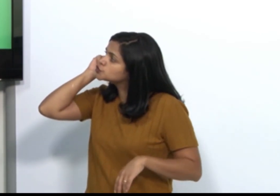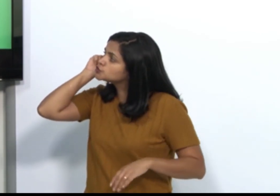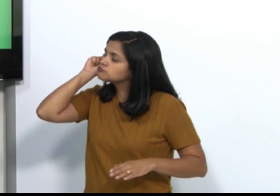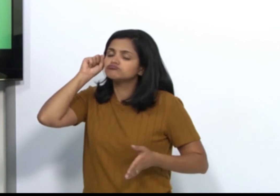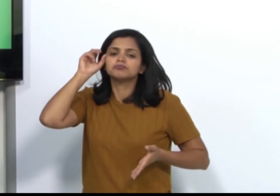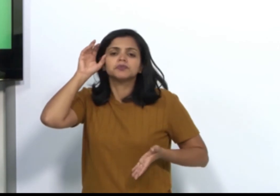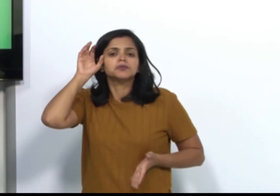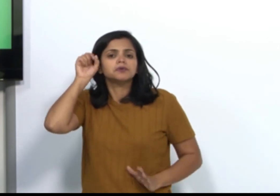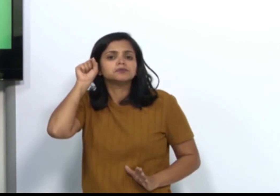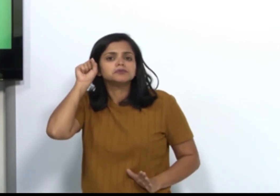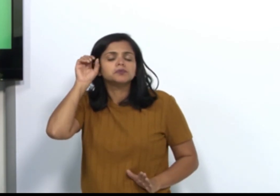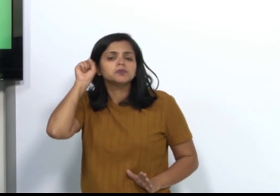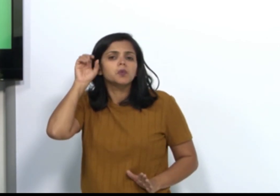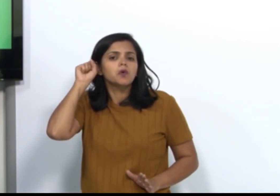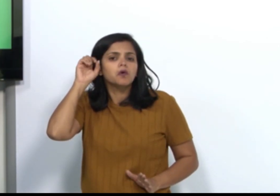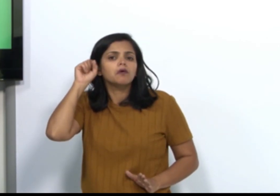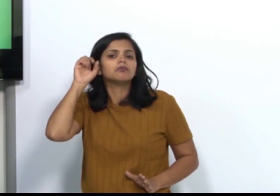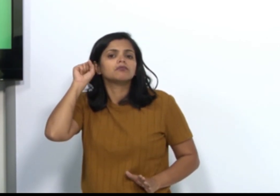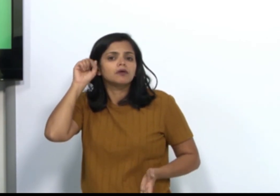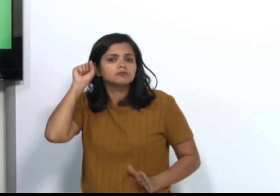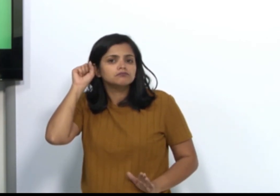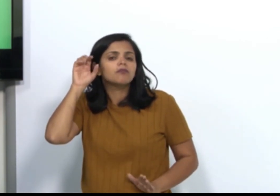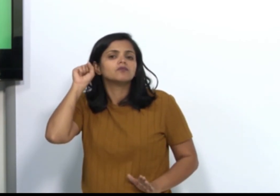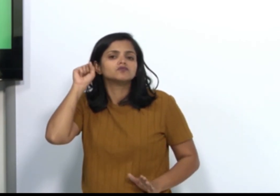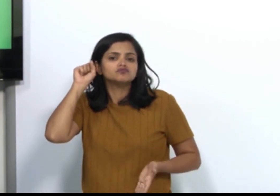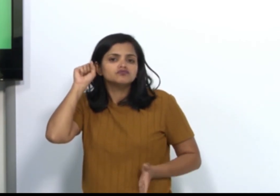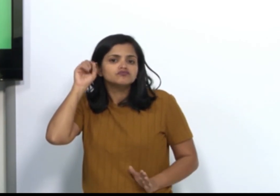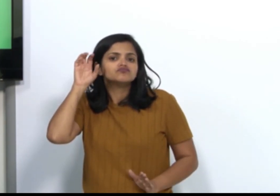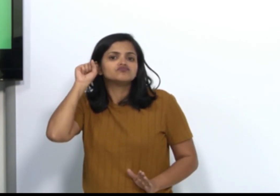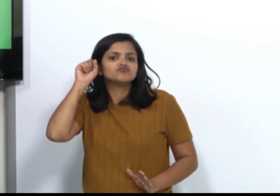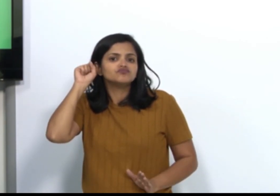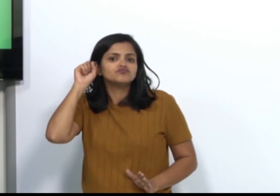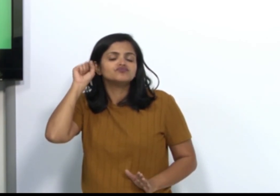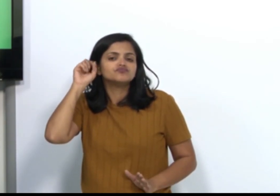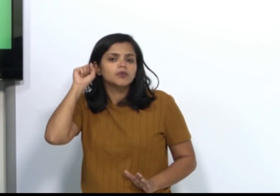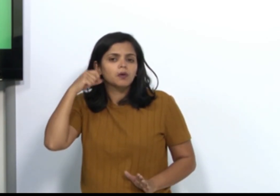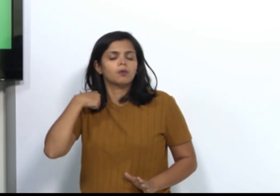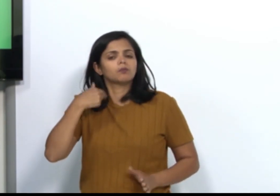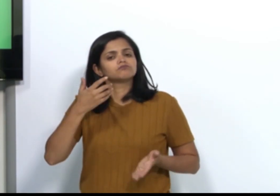Veja ali, ouvinte, nascer.